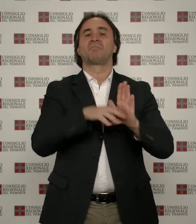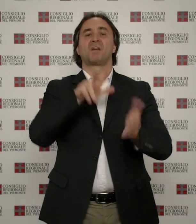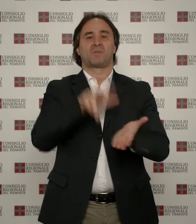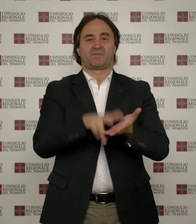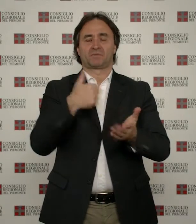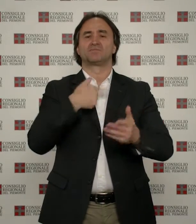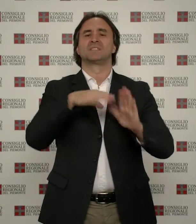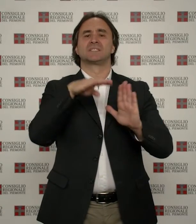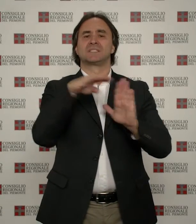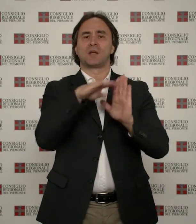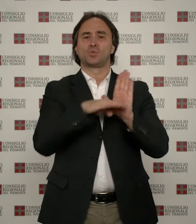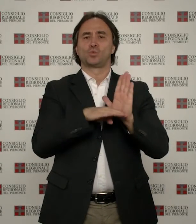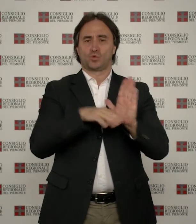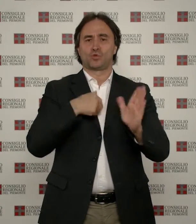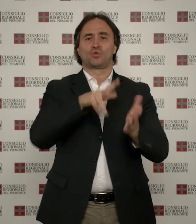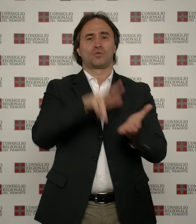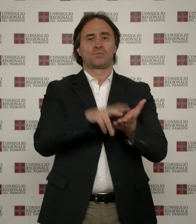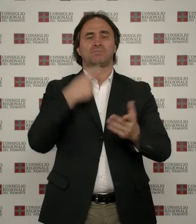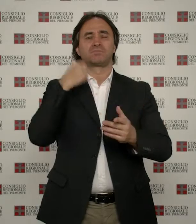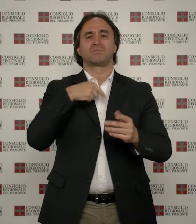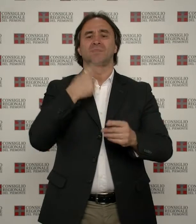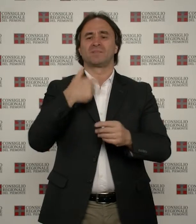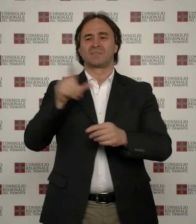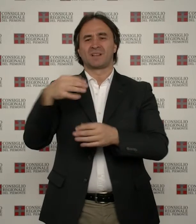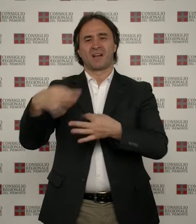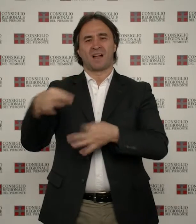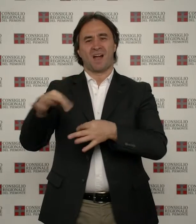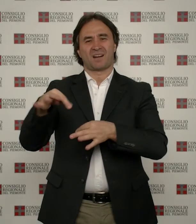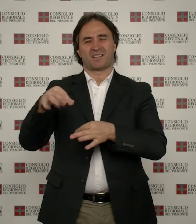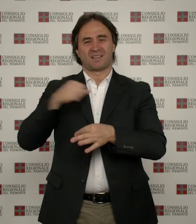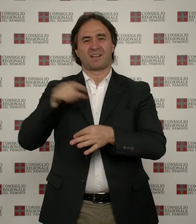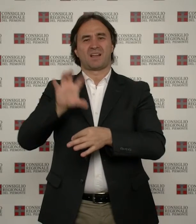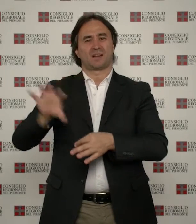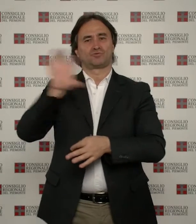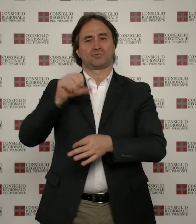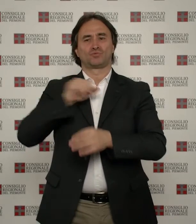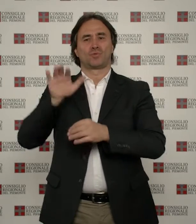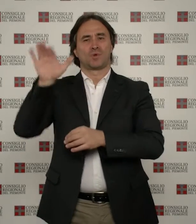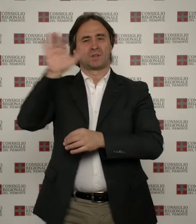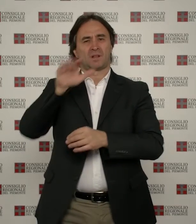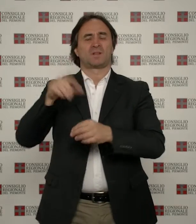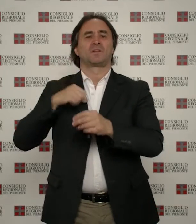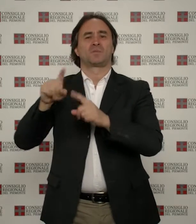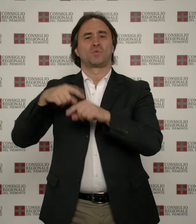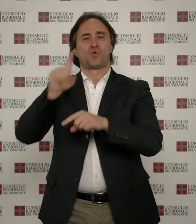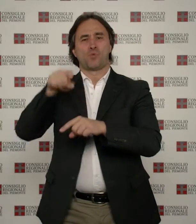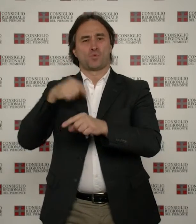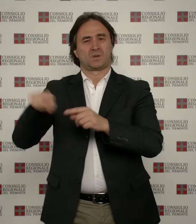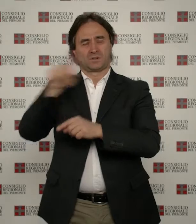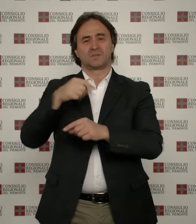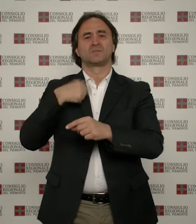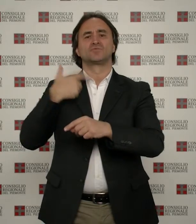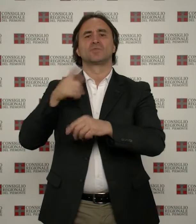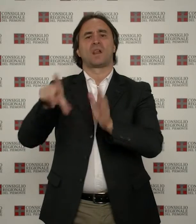modifica statutaria che sostituisce nella Carta fondamentale della Regione le comunità montane con le unioni di comuni, la legge sulle guide